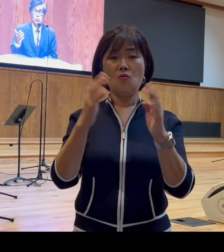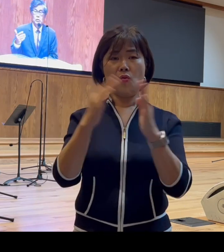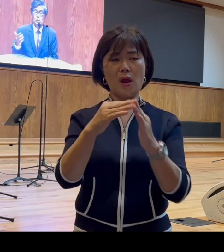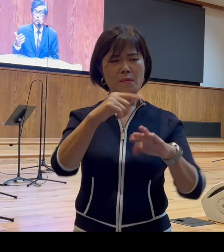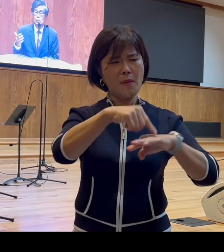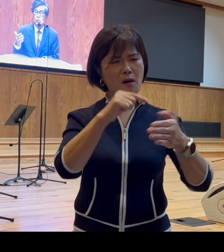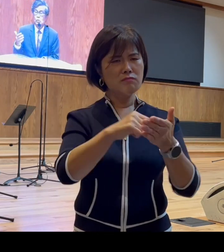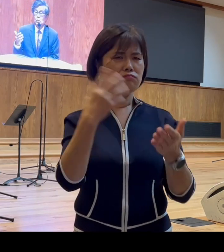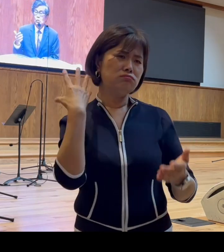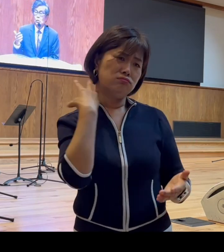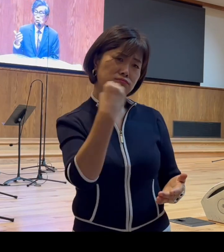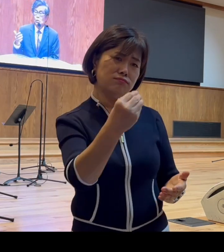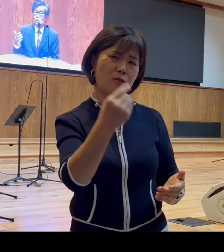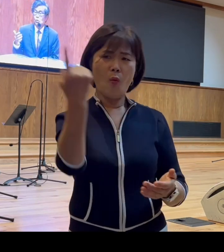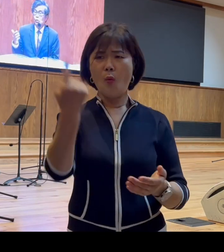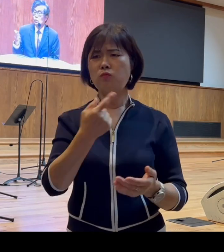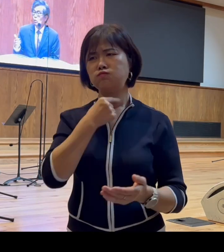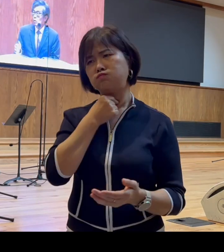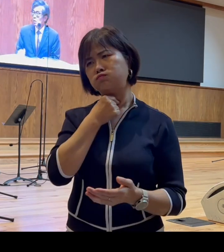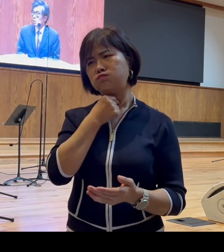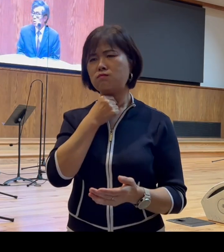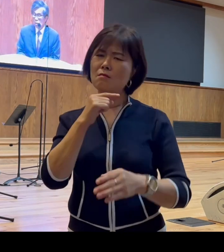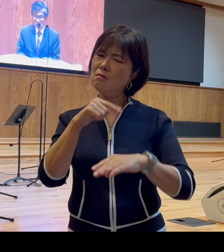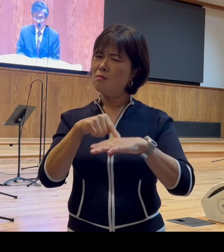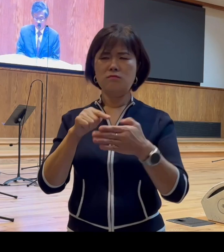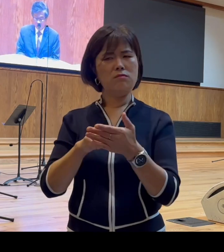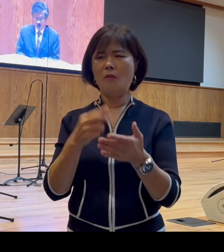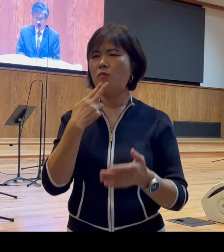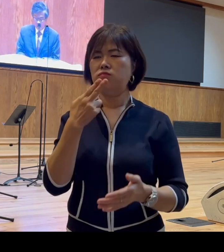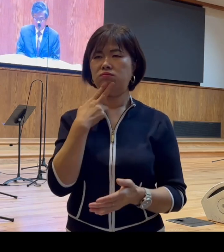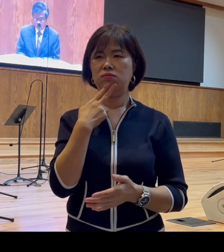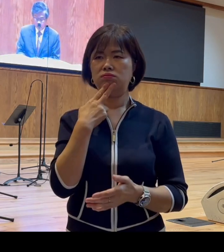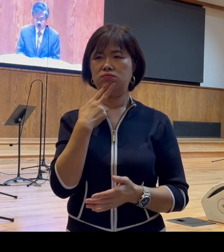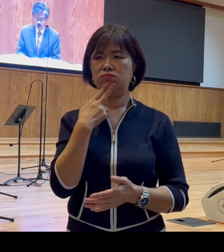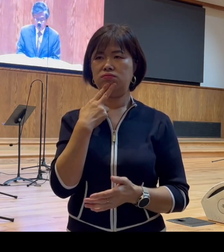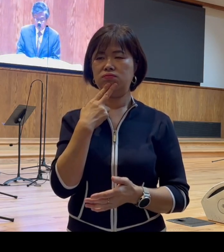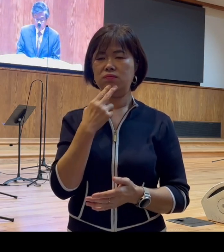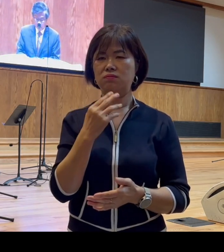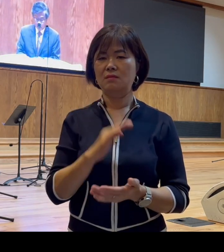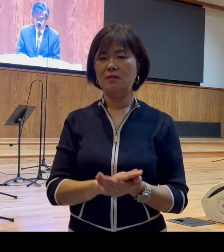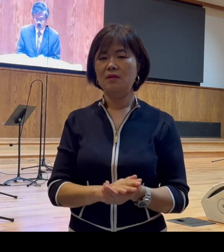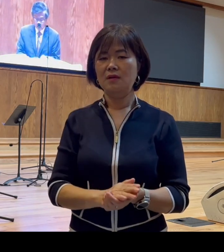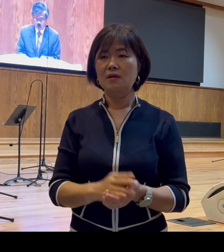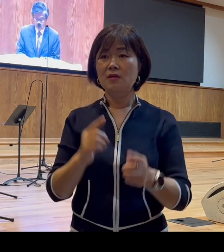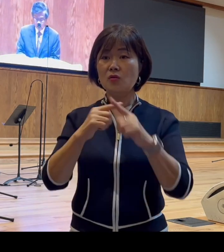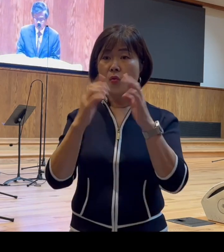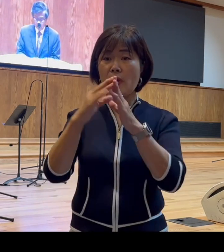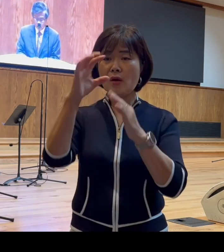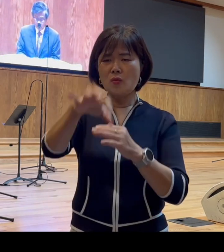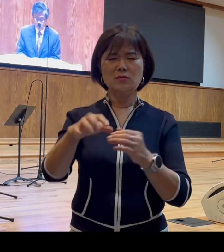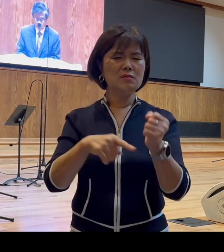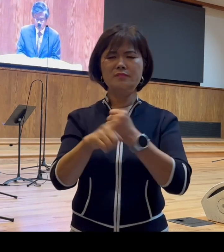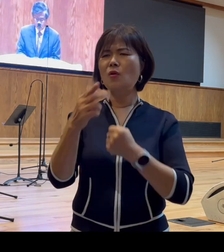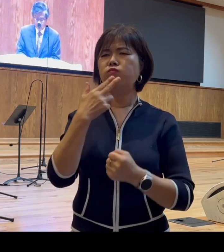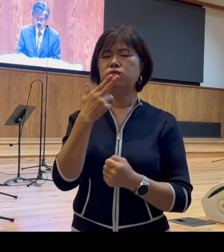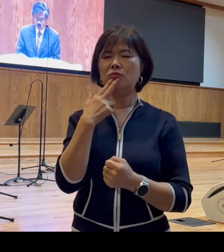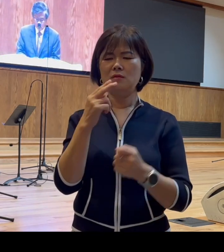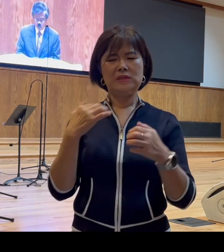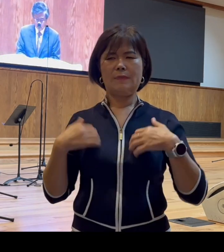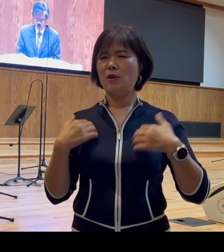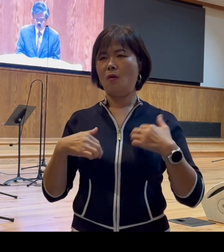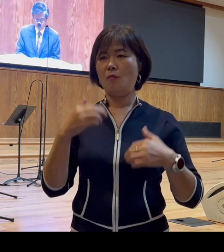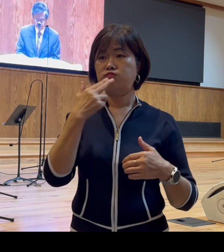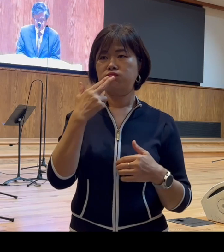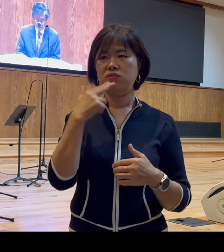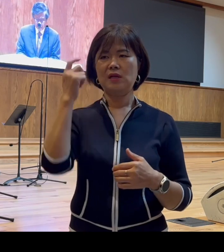교회의 마음이 끌려서 교회로 나올 가능성이 거의 없는 것입니다. 교회라는 데가 의미도 없고 재미도